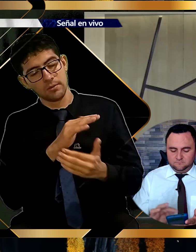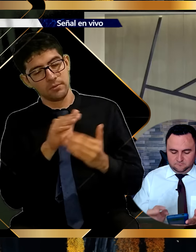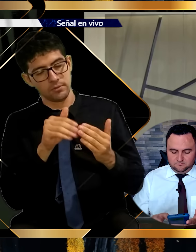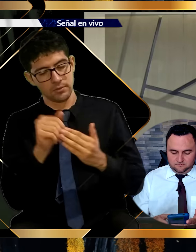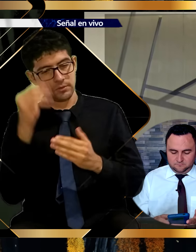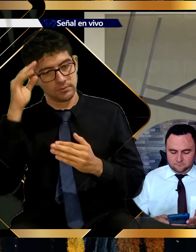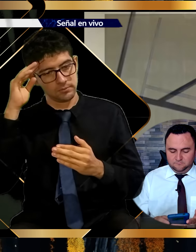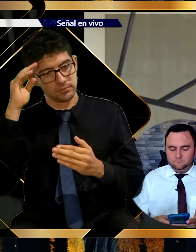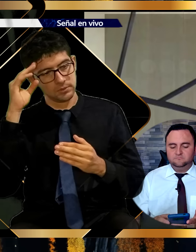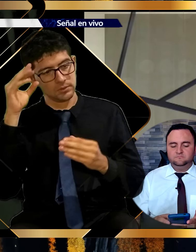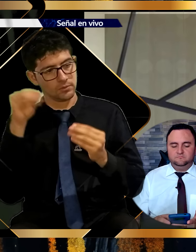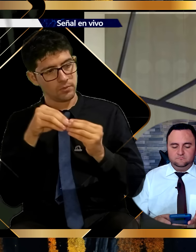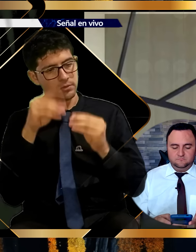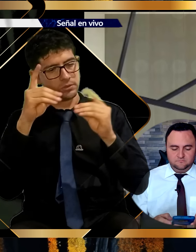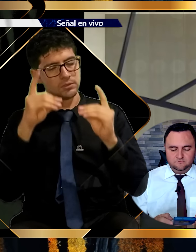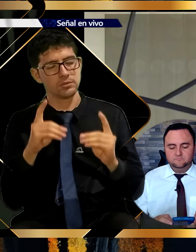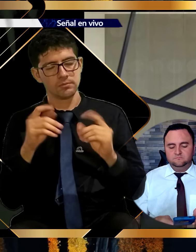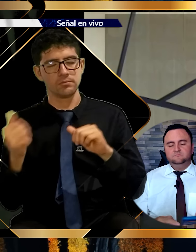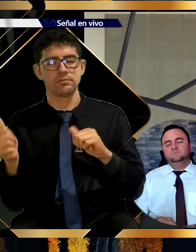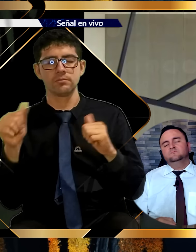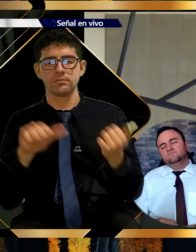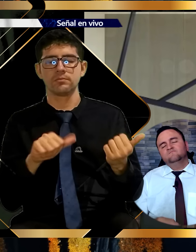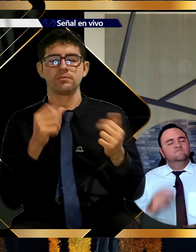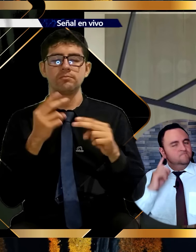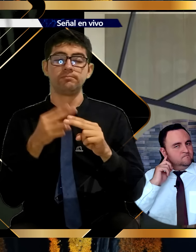Así que yo creo que hemos reconsiderar